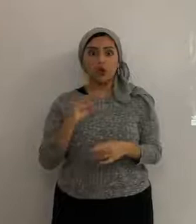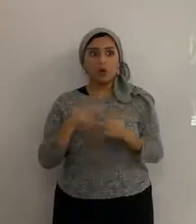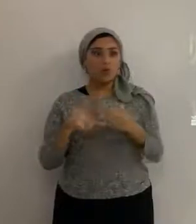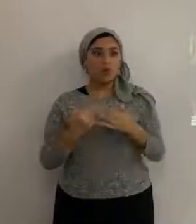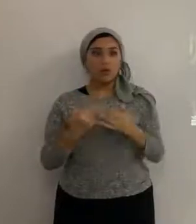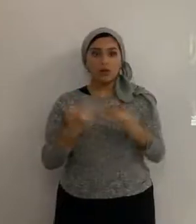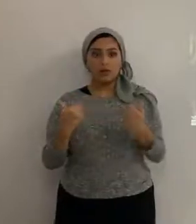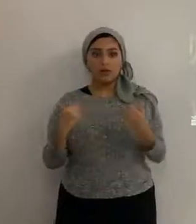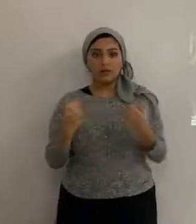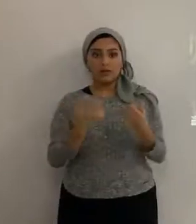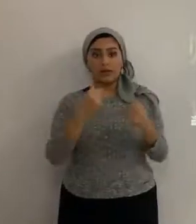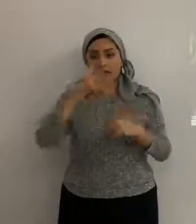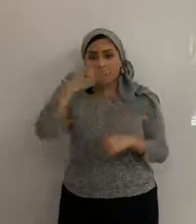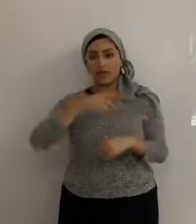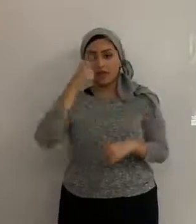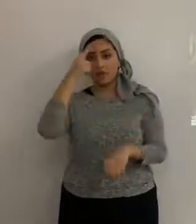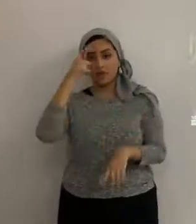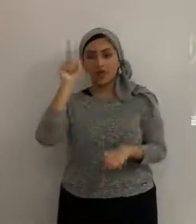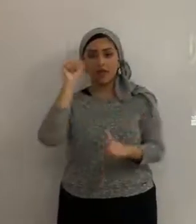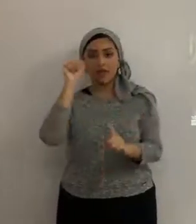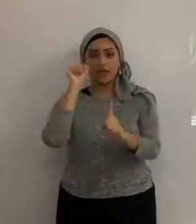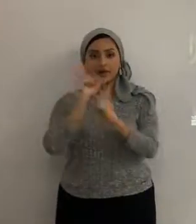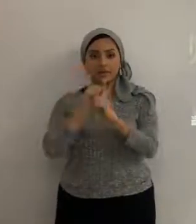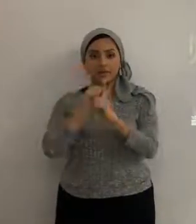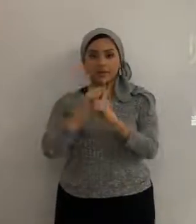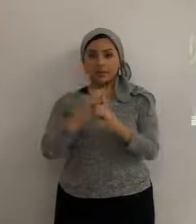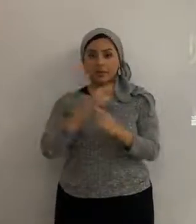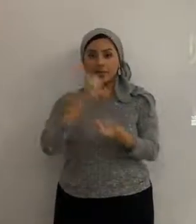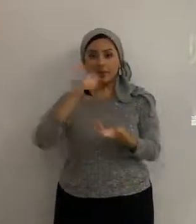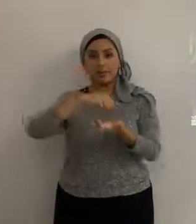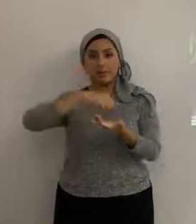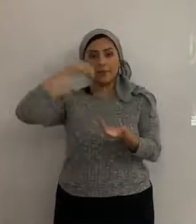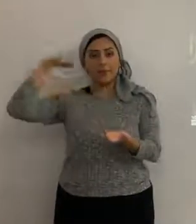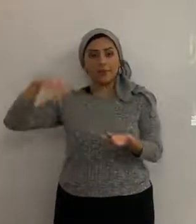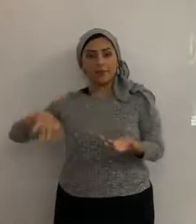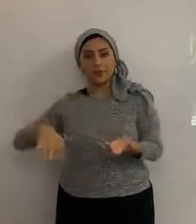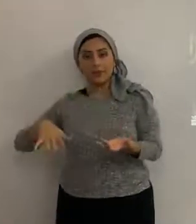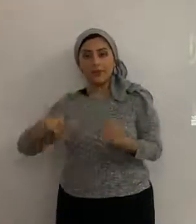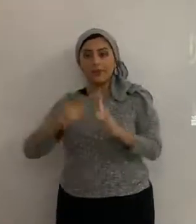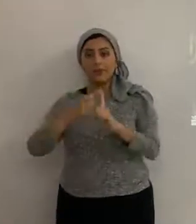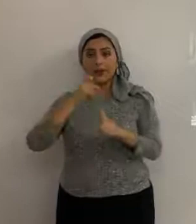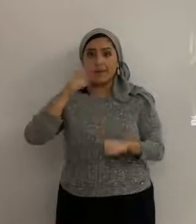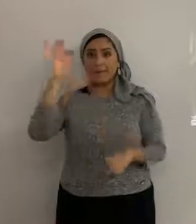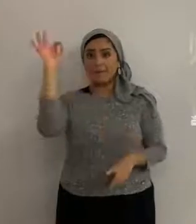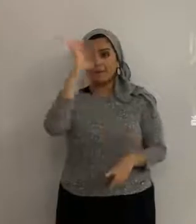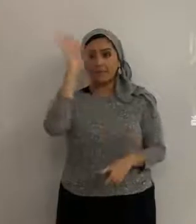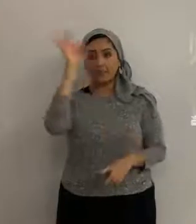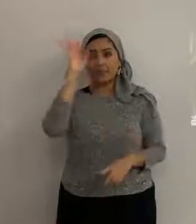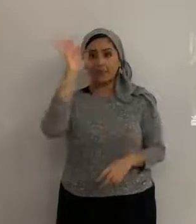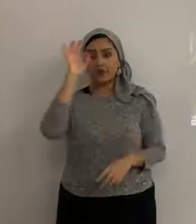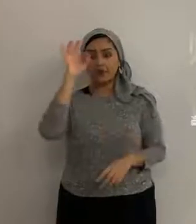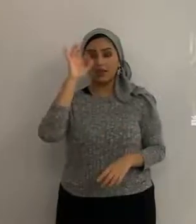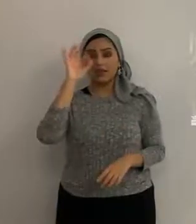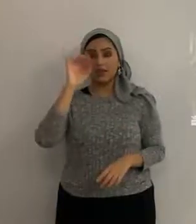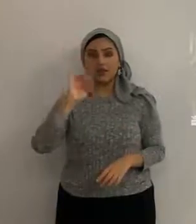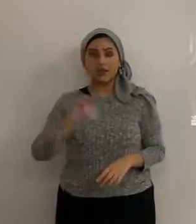ha hecho el hombre para engañar y sacar provecho de la ignorancia, tal vez de la buena fe,